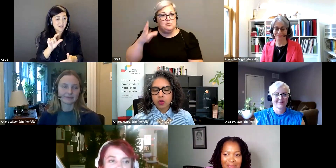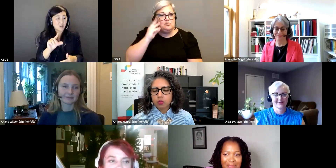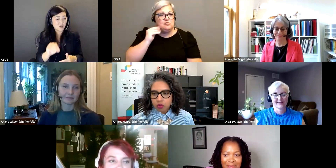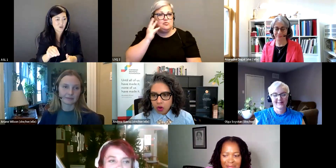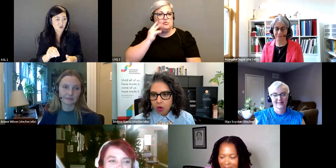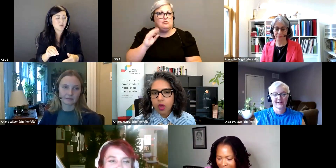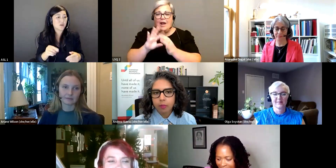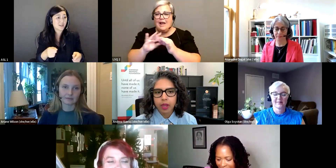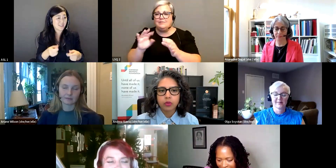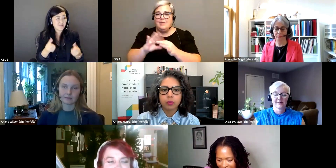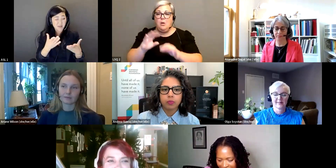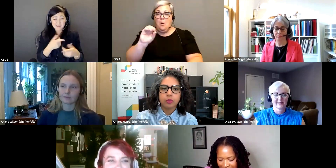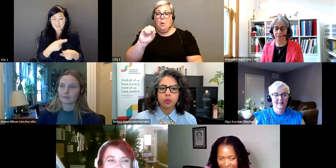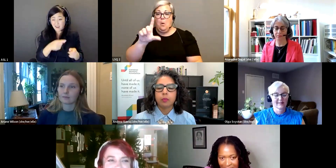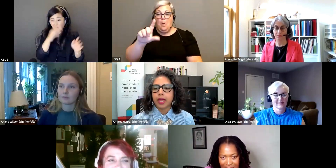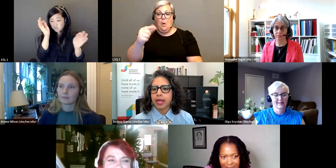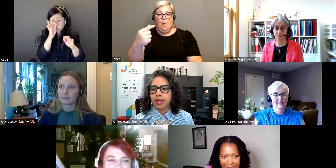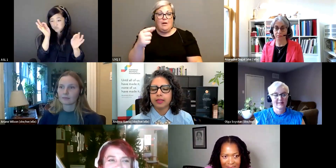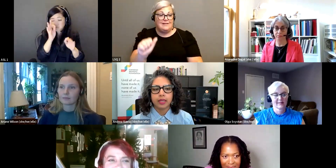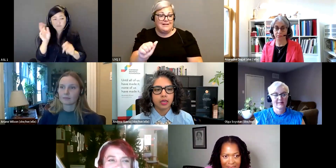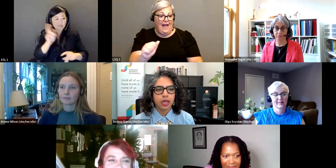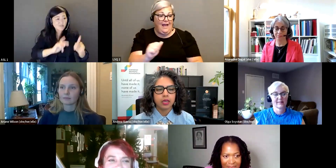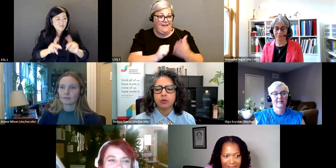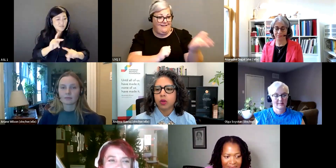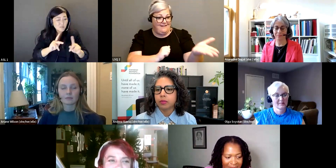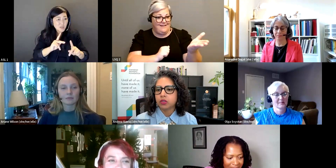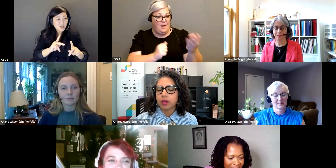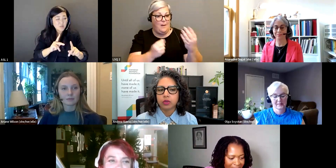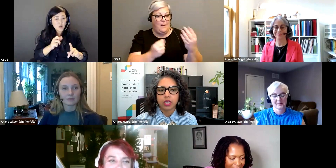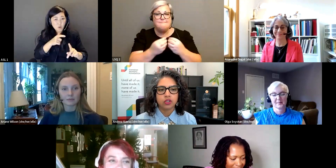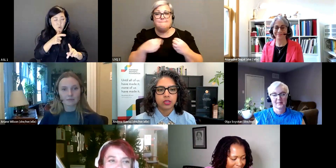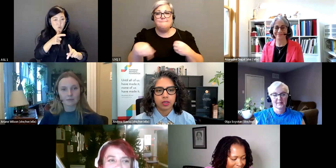paroles. Olga, plusieurs d'entre nous